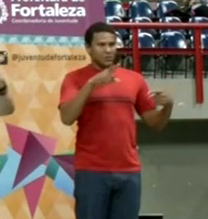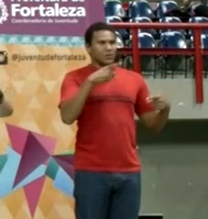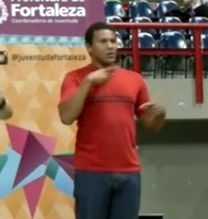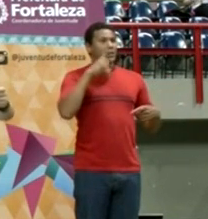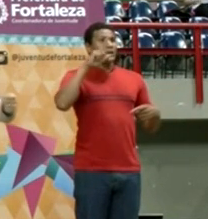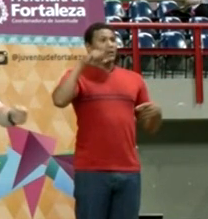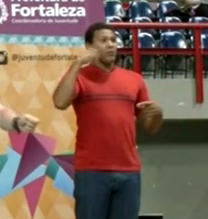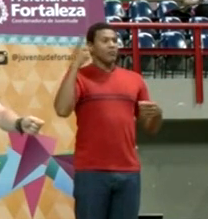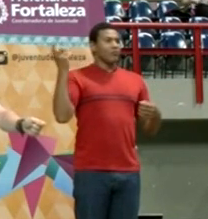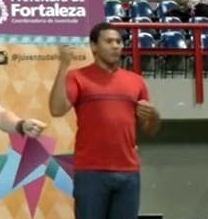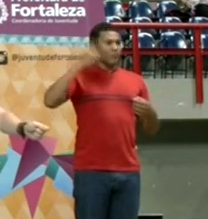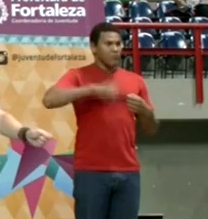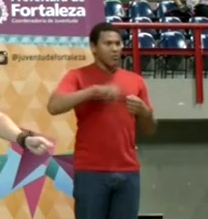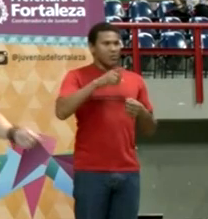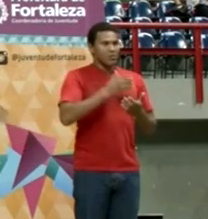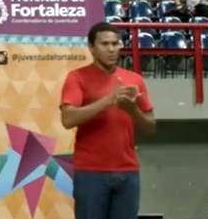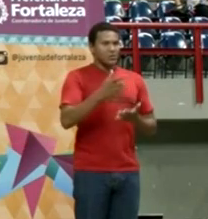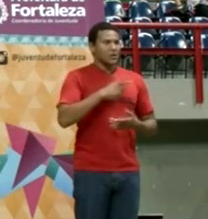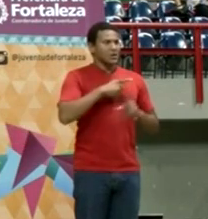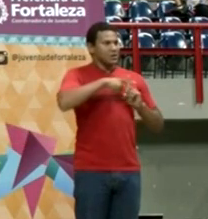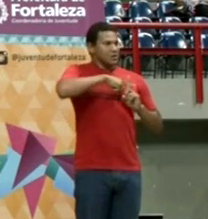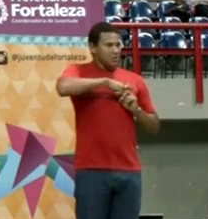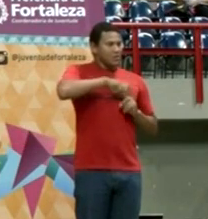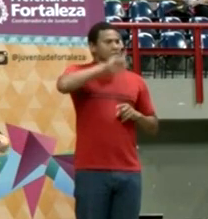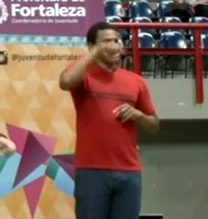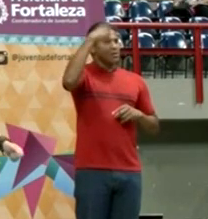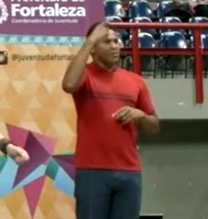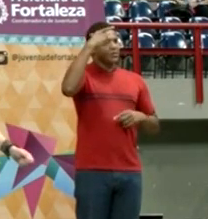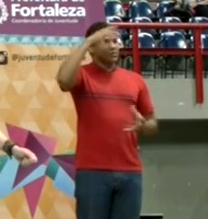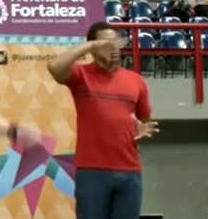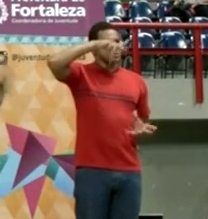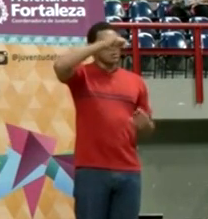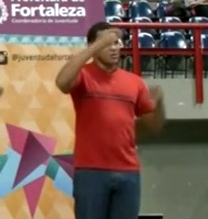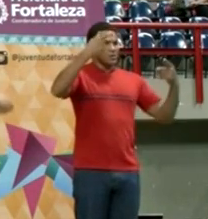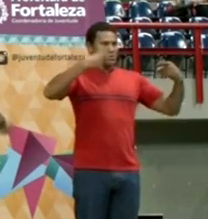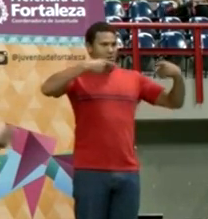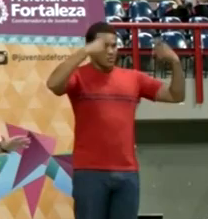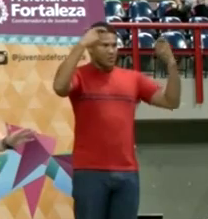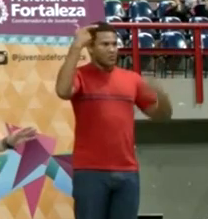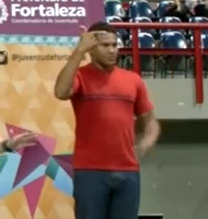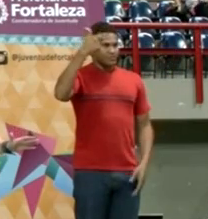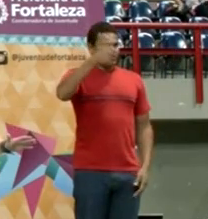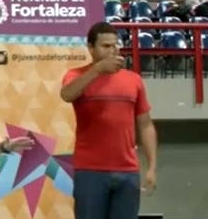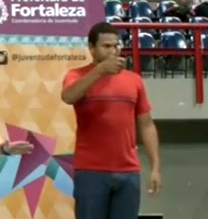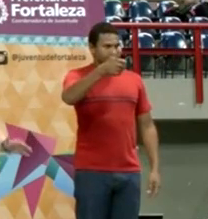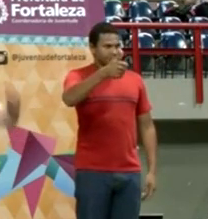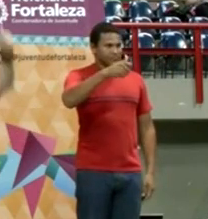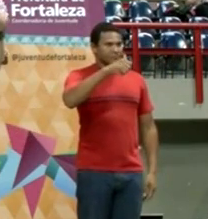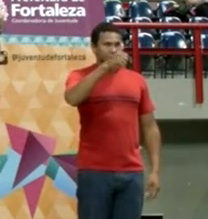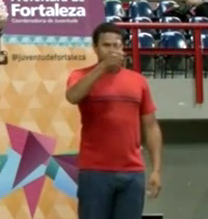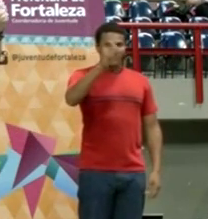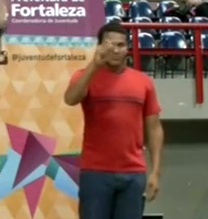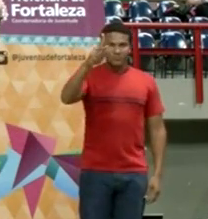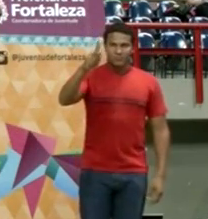que quando eu voltar eu vou começar do nazifascismo para a Segunda Guerra, e aí vocês já podem começar a aula já me cobrando algumas